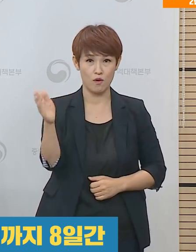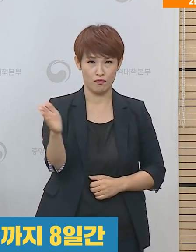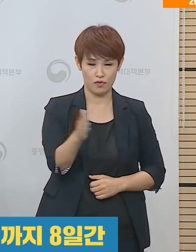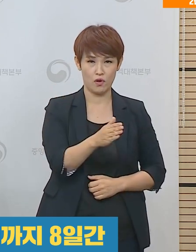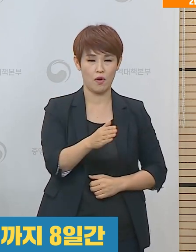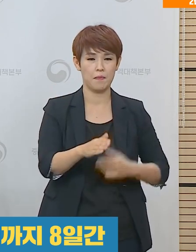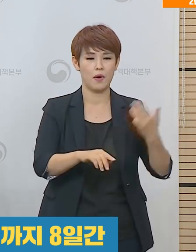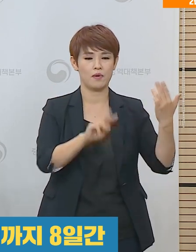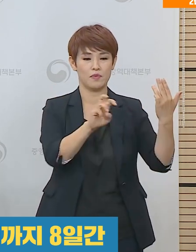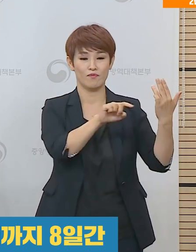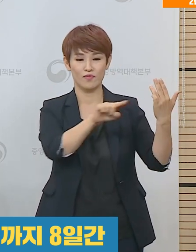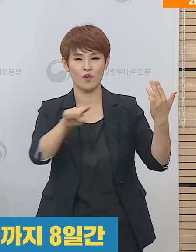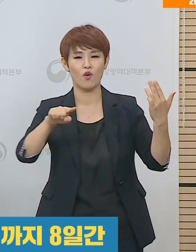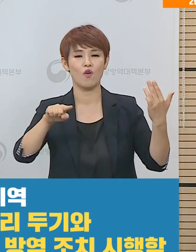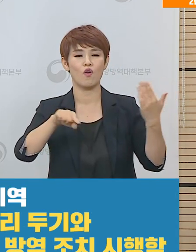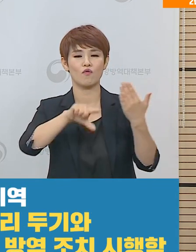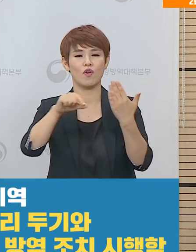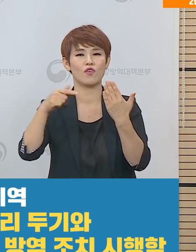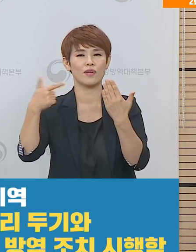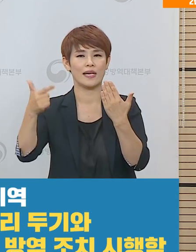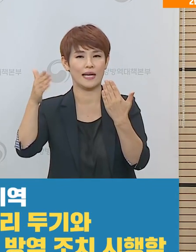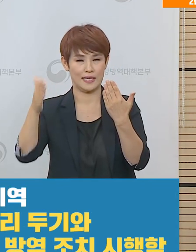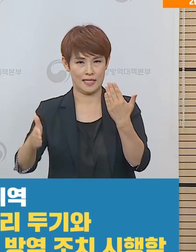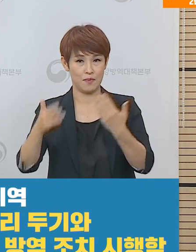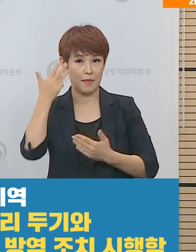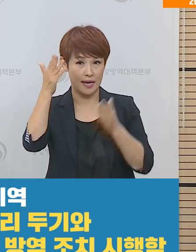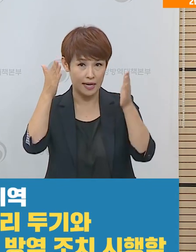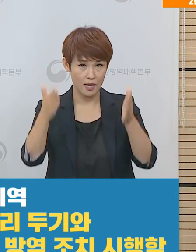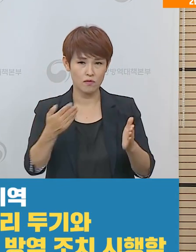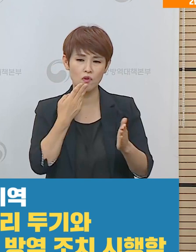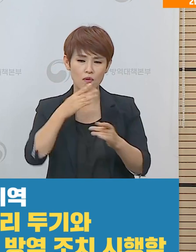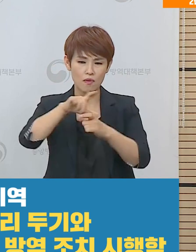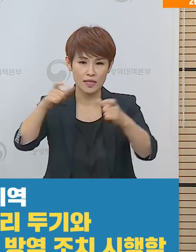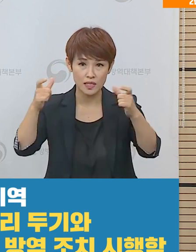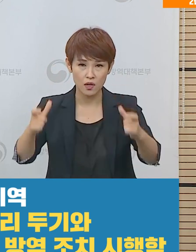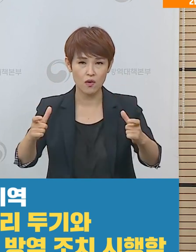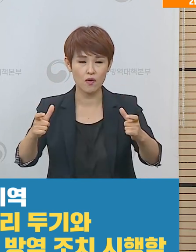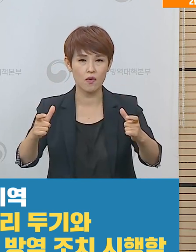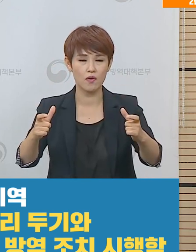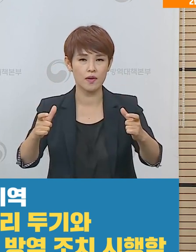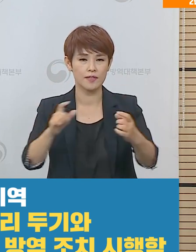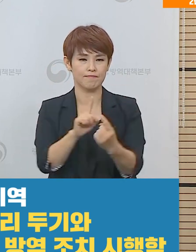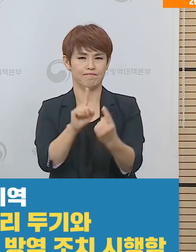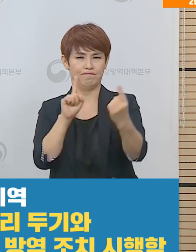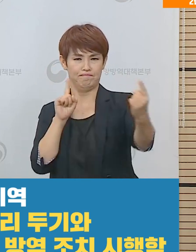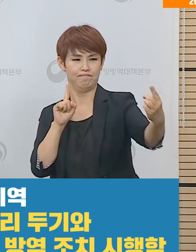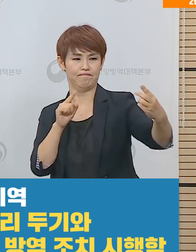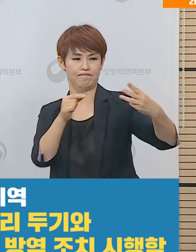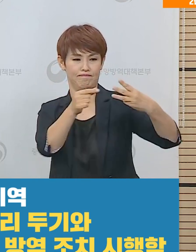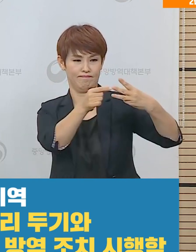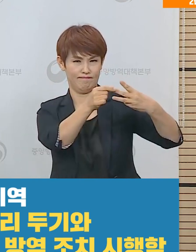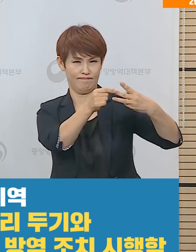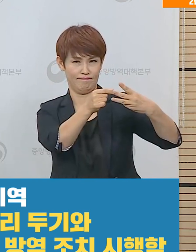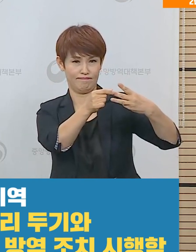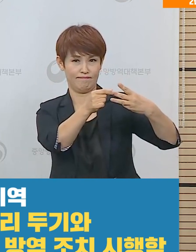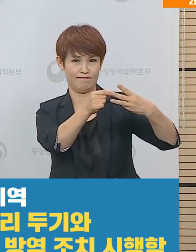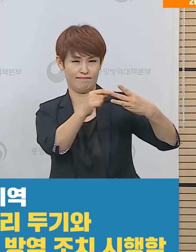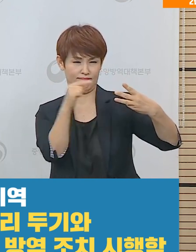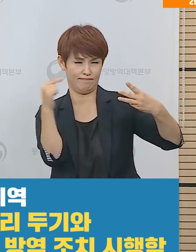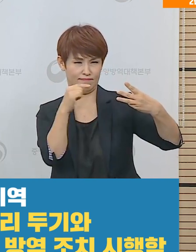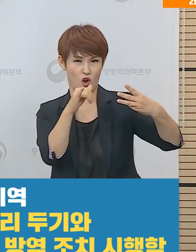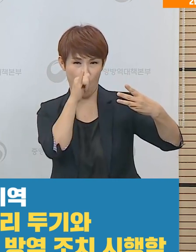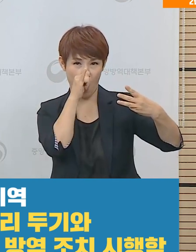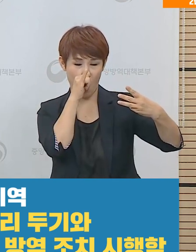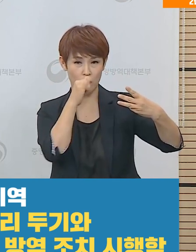9월 6일까지 8일간 수도권 지역에 대해서는 2단계 사회적 거리 두기와 동시에 위험도가